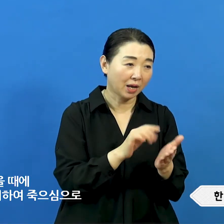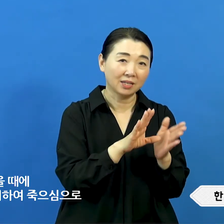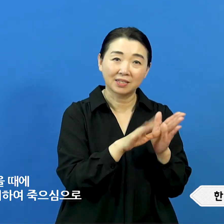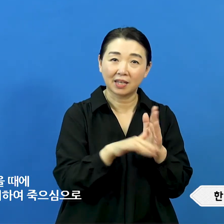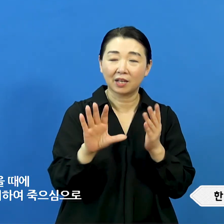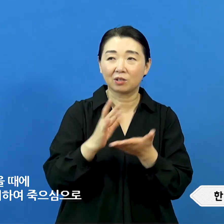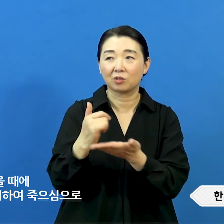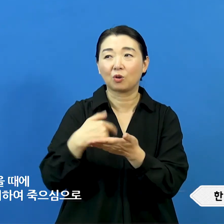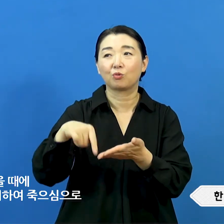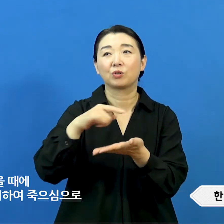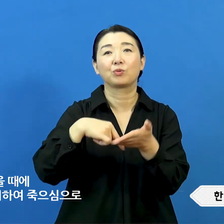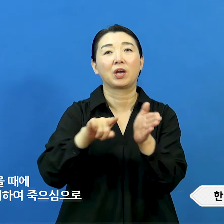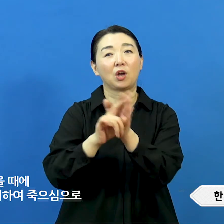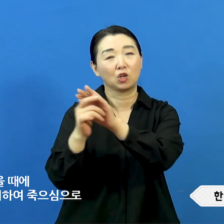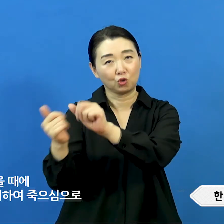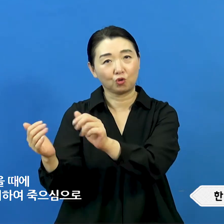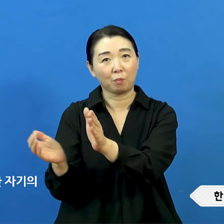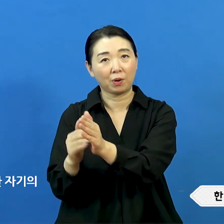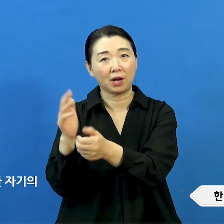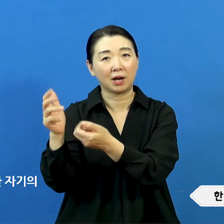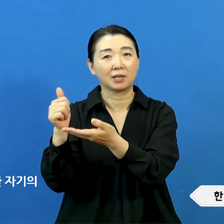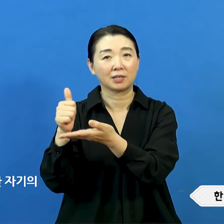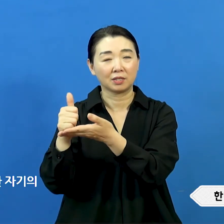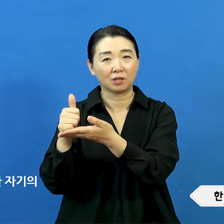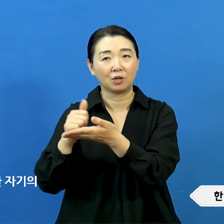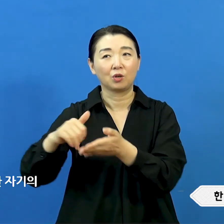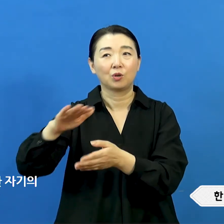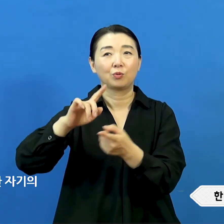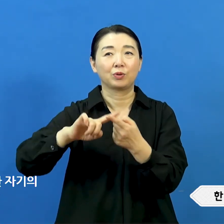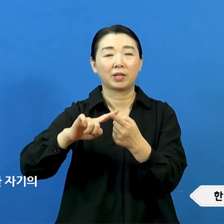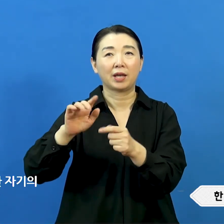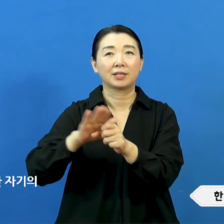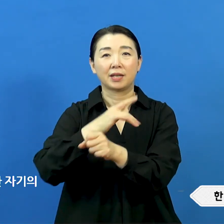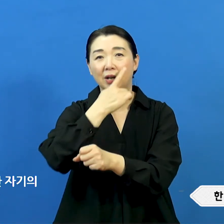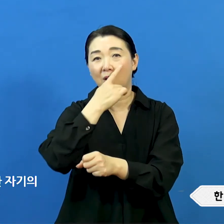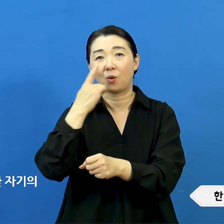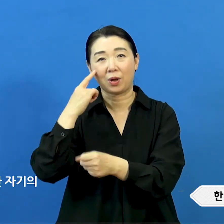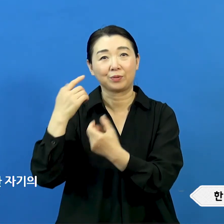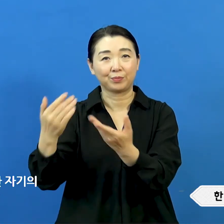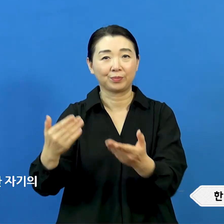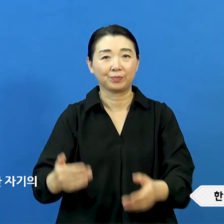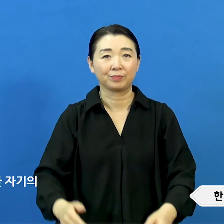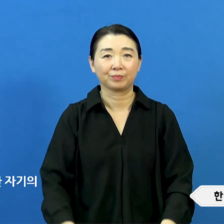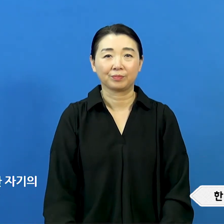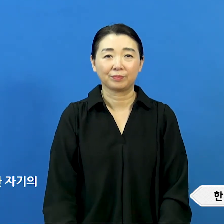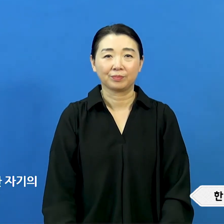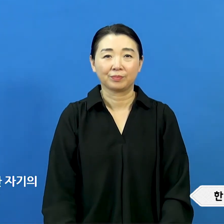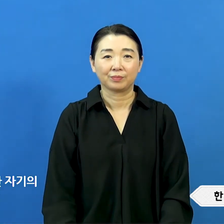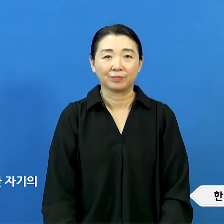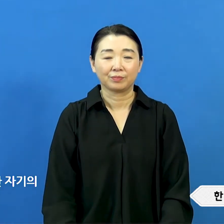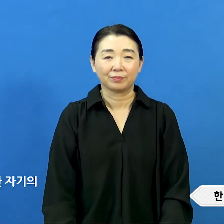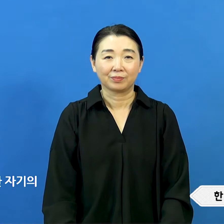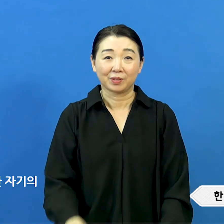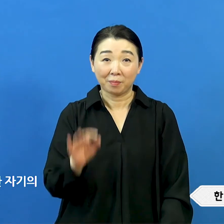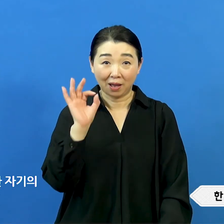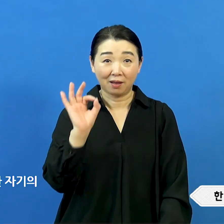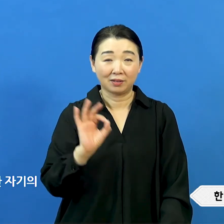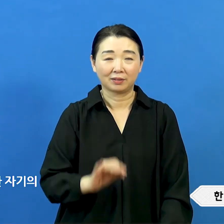그리스도께서 우리를 위하여 죽으심으로 하나님께서 우리에 대한 자기의 사랑을 확증하셨느니라. 여기에